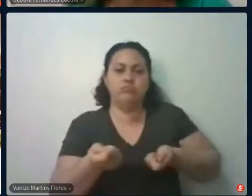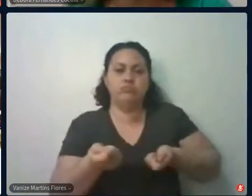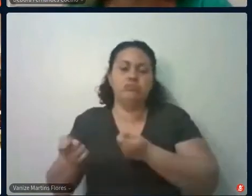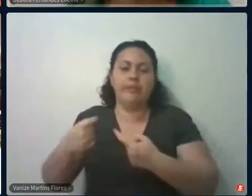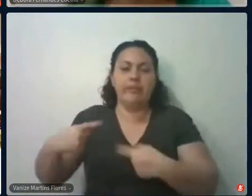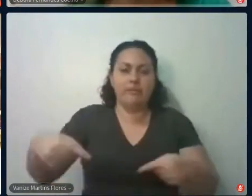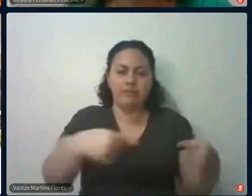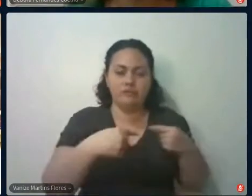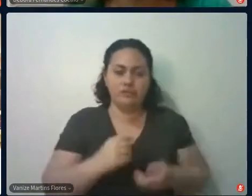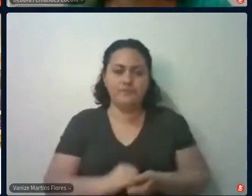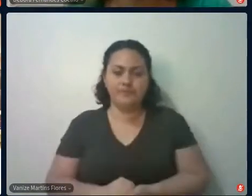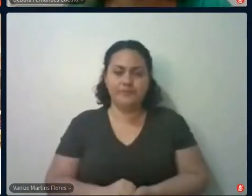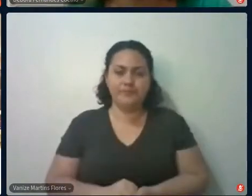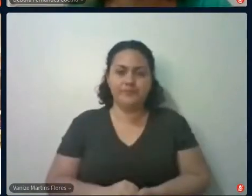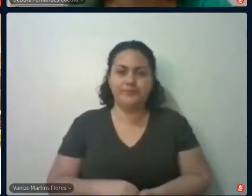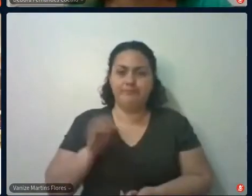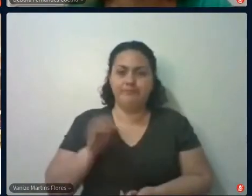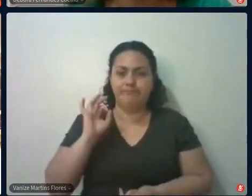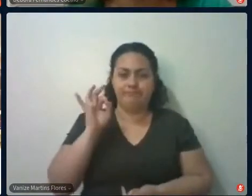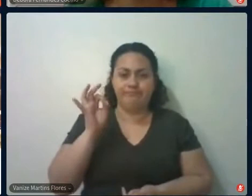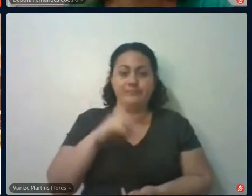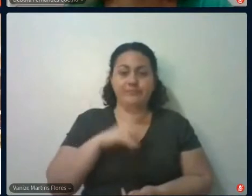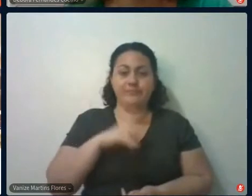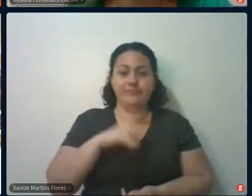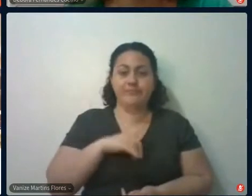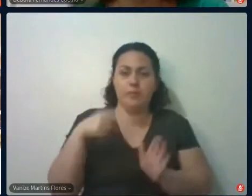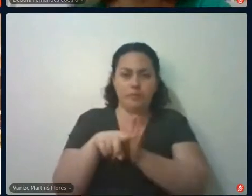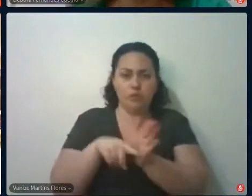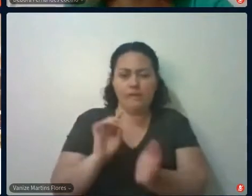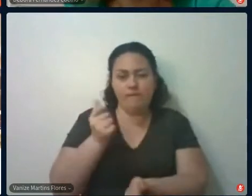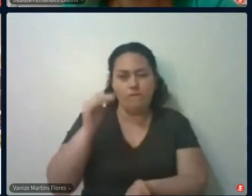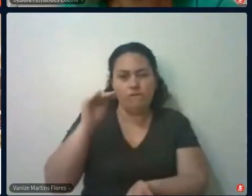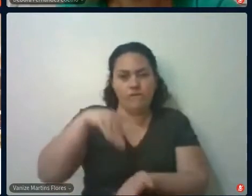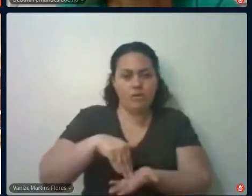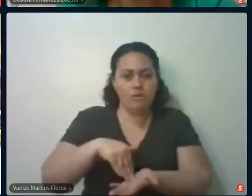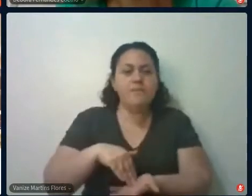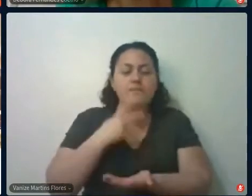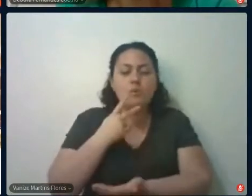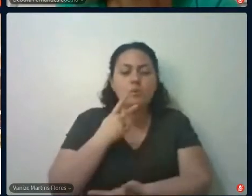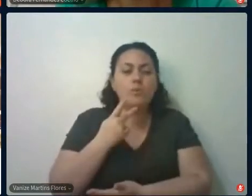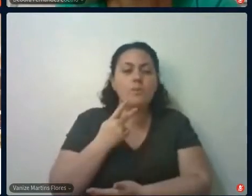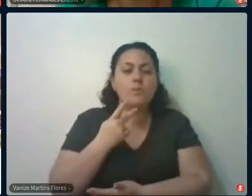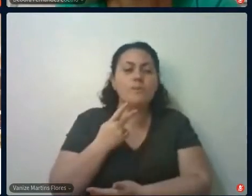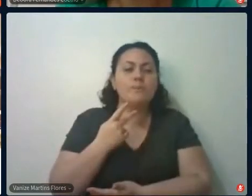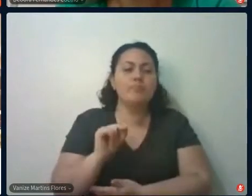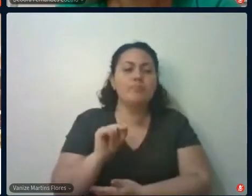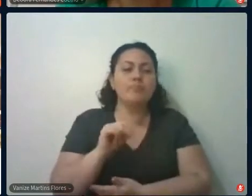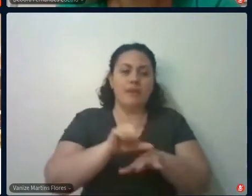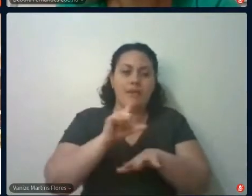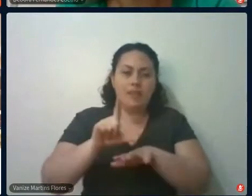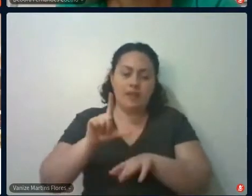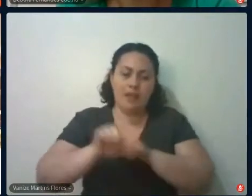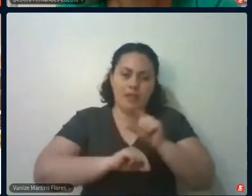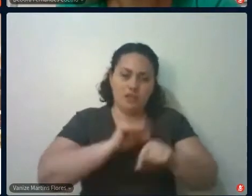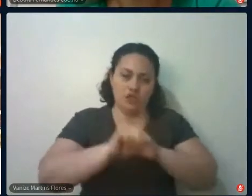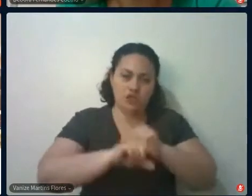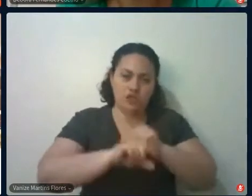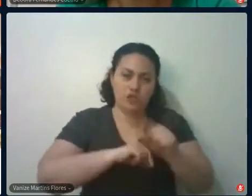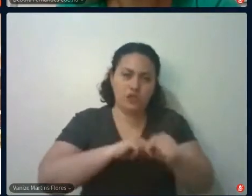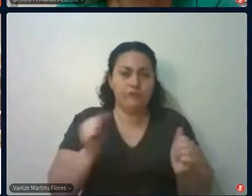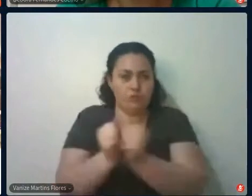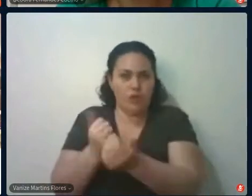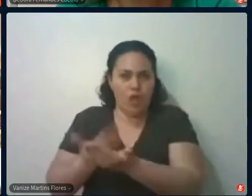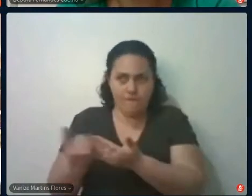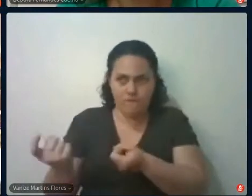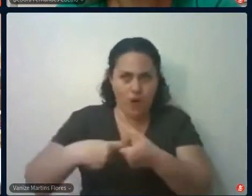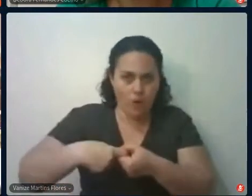Vou responder duas perguntas que vieram agora mais para o final, que é as eletivas junto com as aulas, né, se elas retornarão. Na verdade,